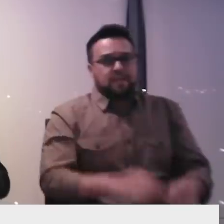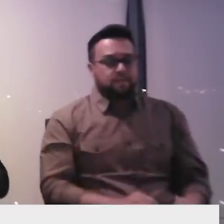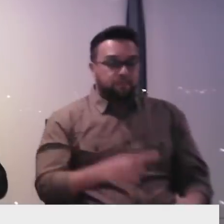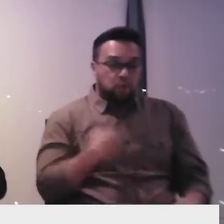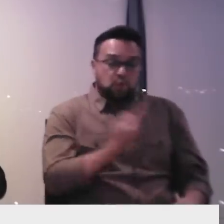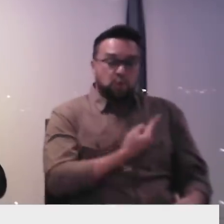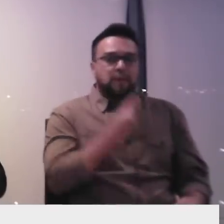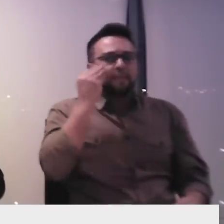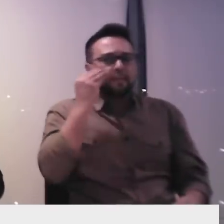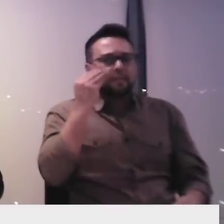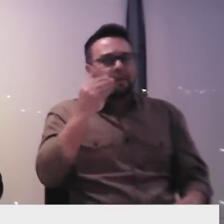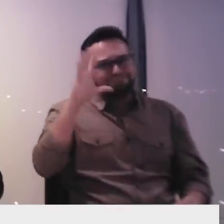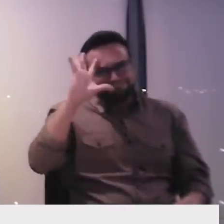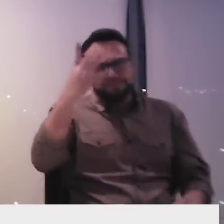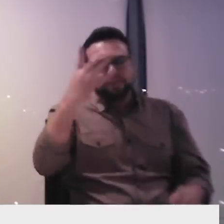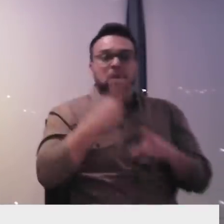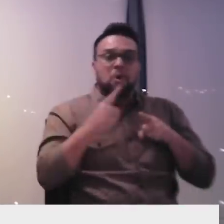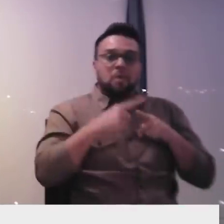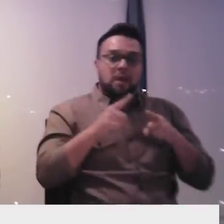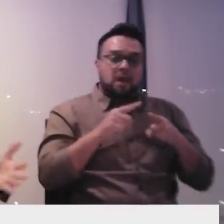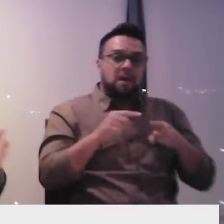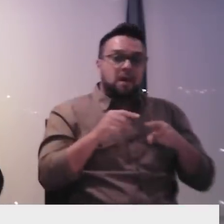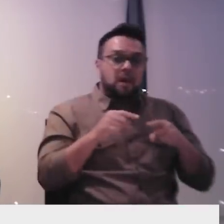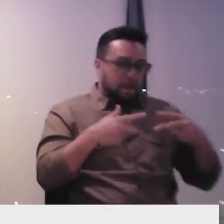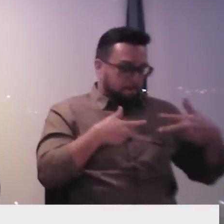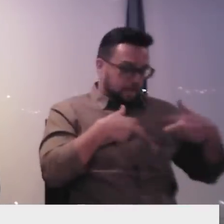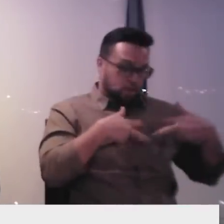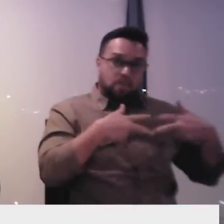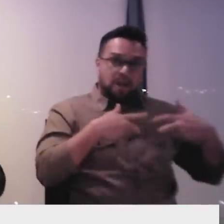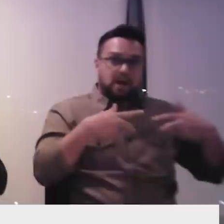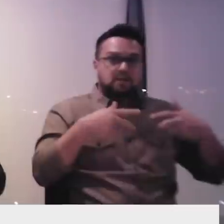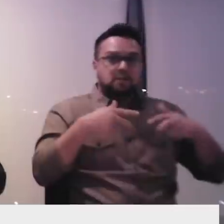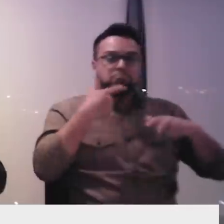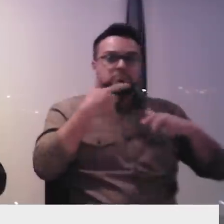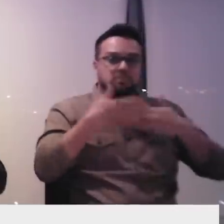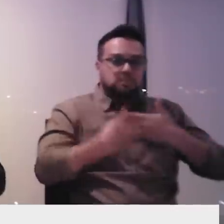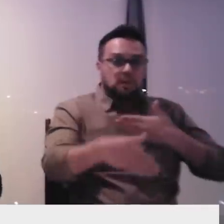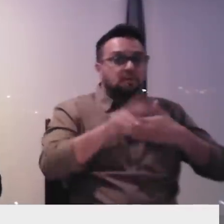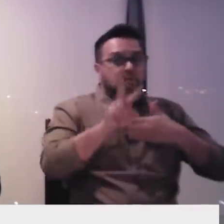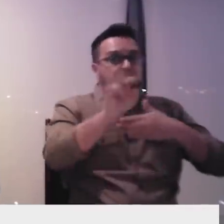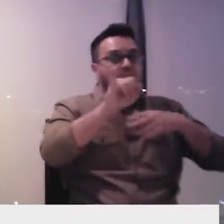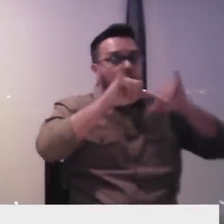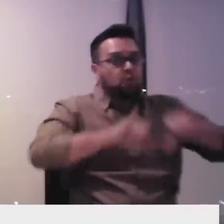Buscamos resolver os problemas. Com a Petrobras, deve anunciar nos próximos dias, espero que se